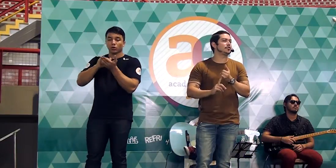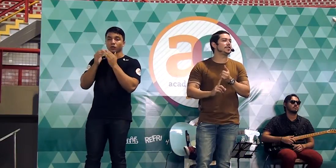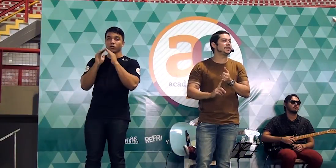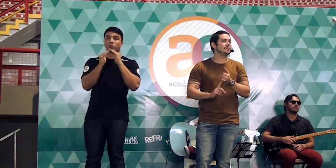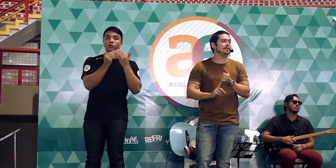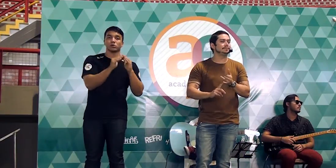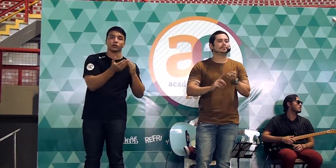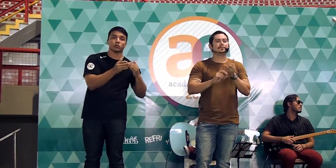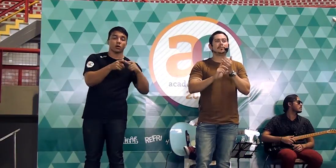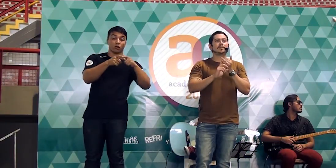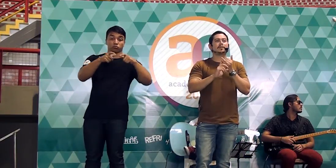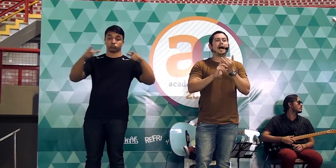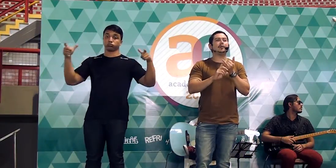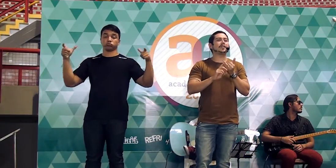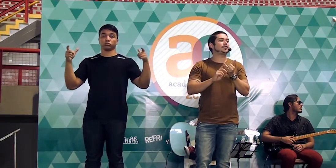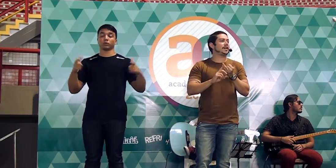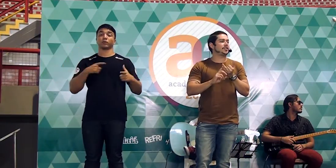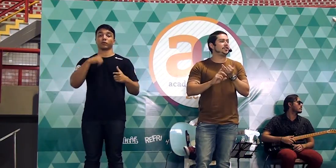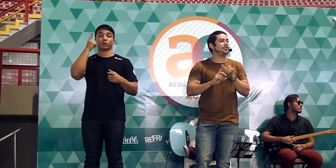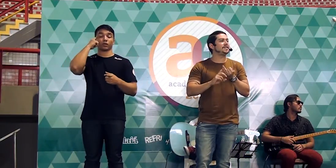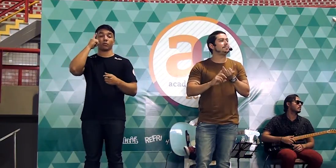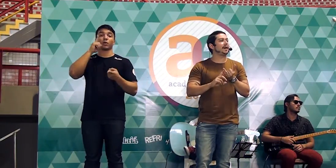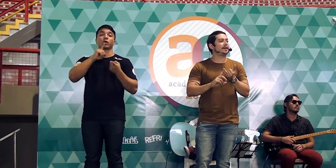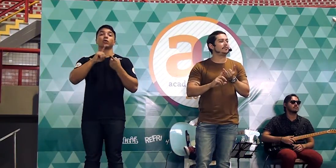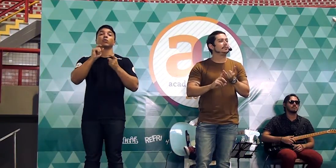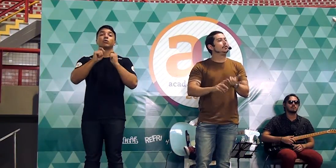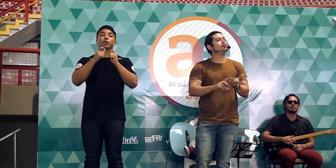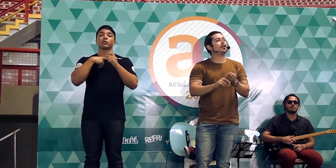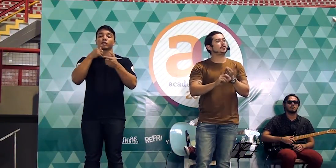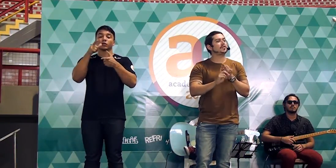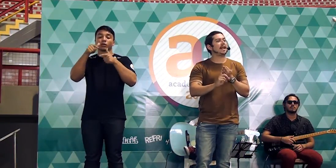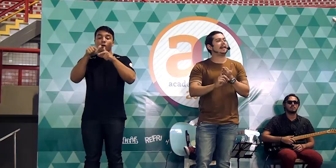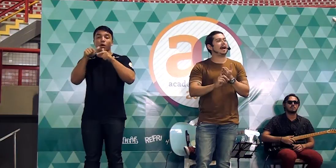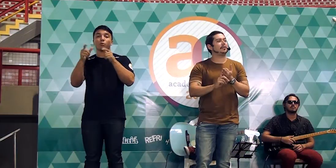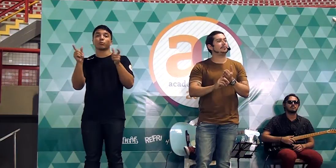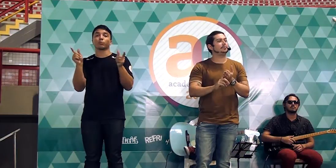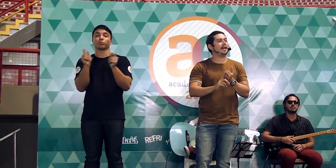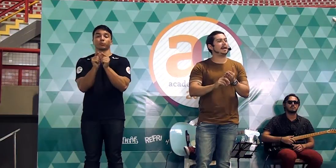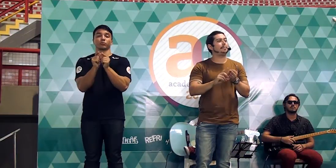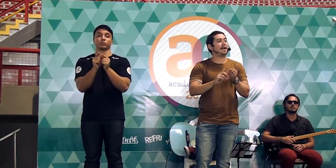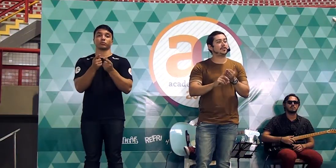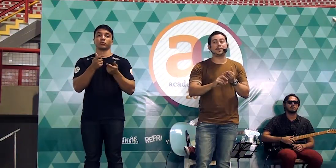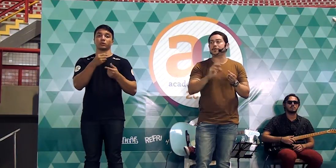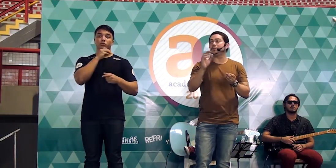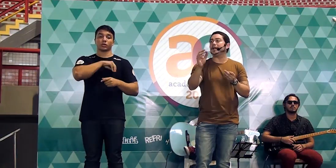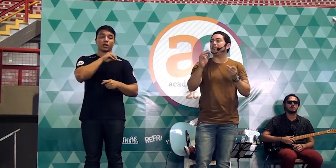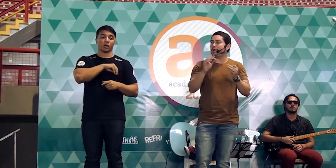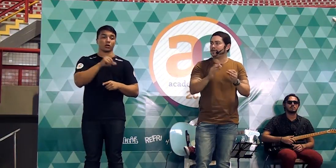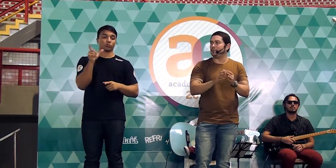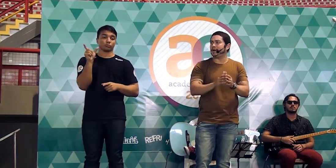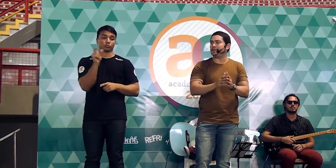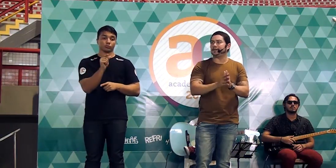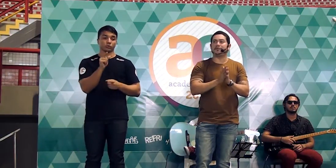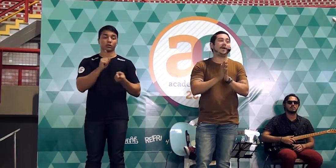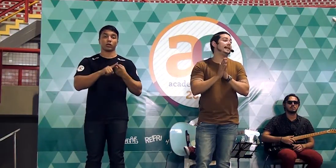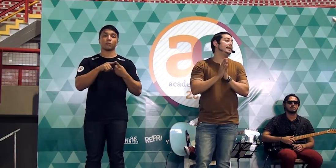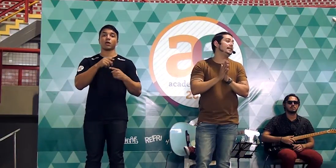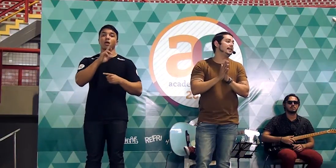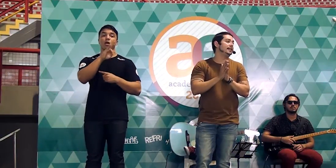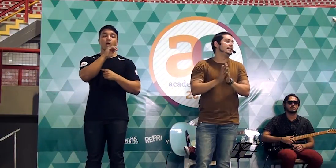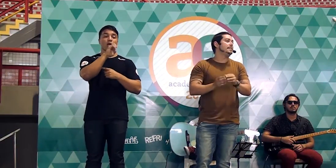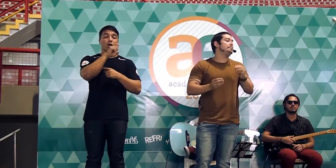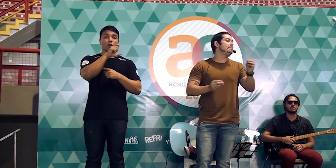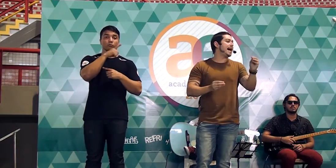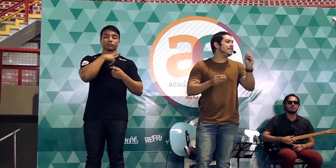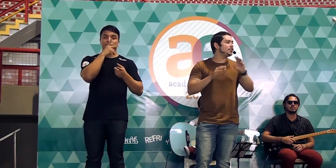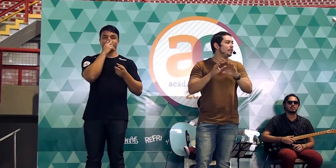favelização altíssima, altas taxas de desemprego, o nosso salário era baixíssimo e a nossa moeda